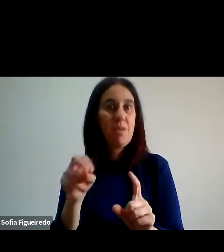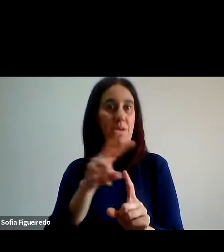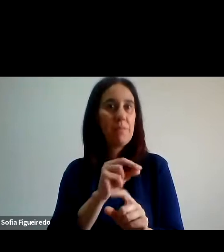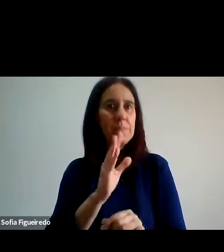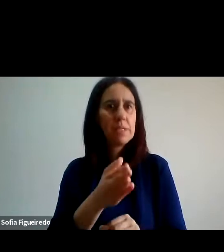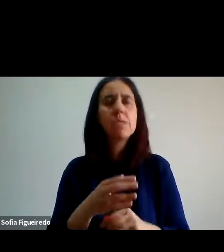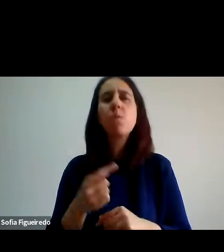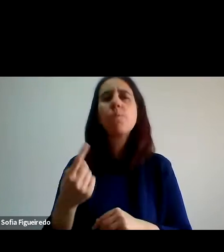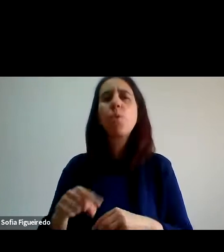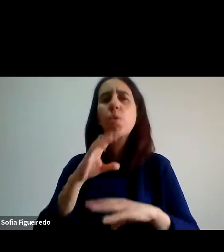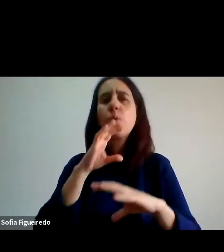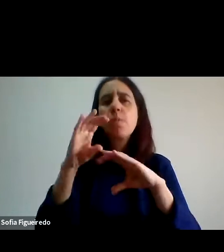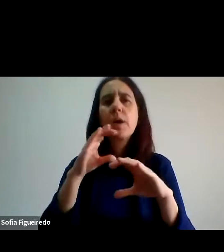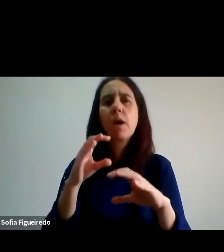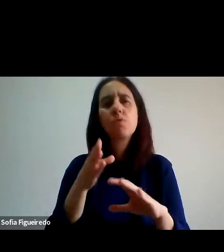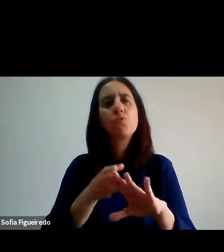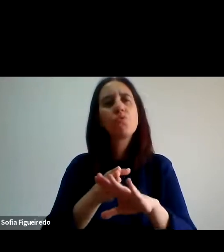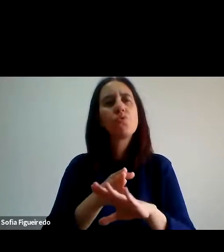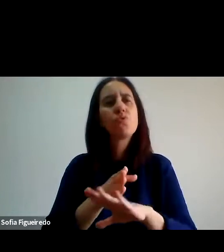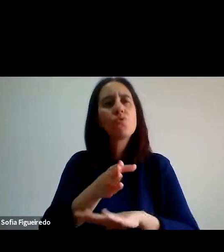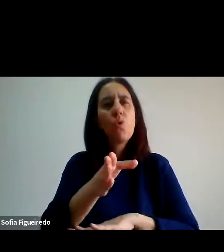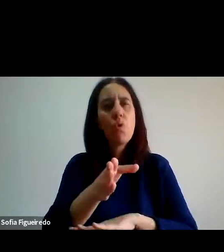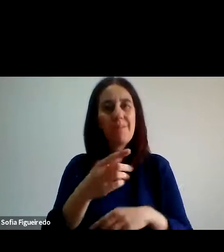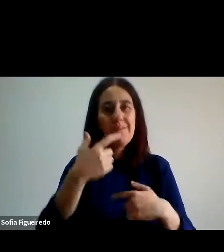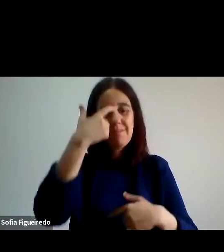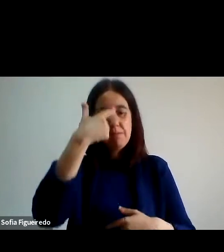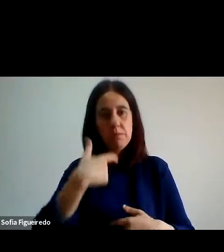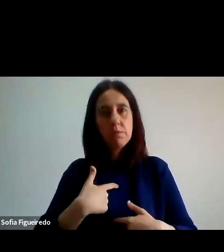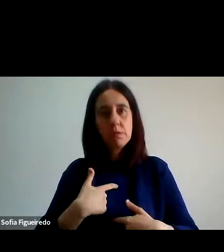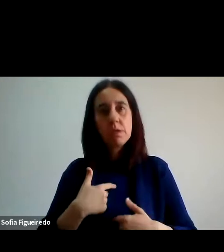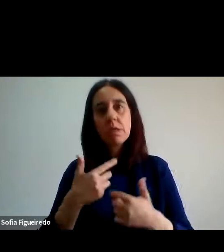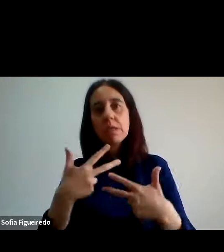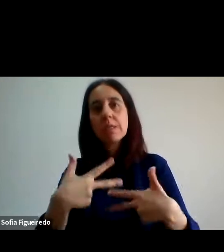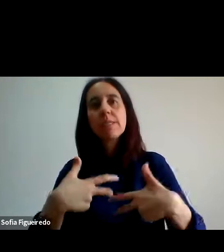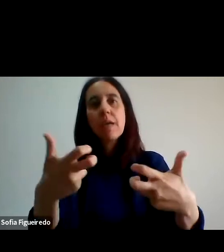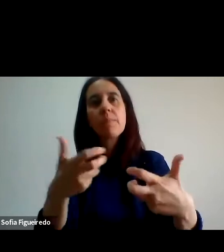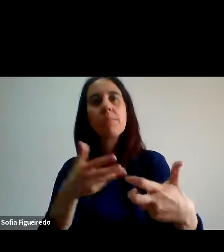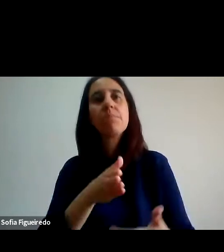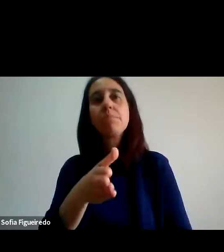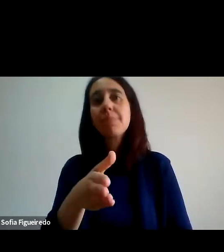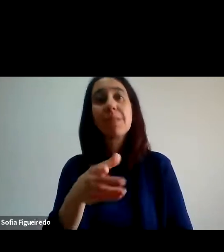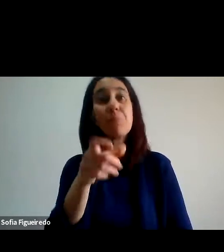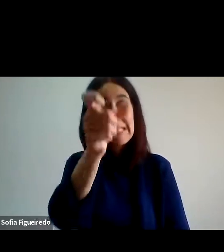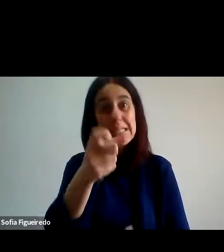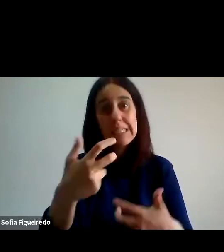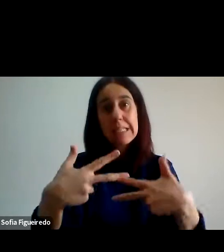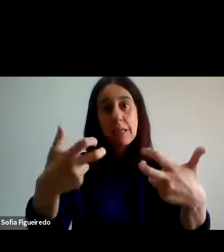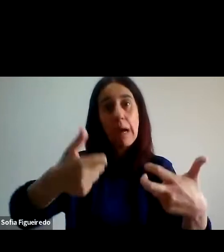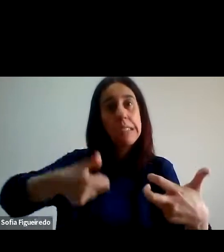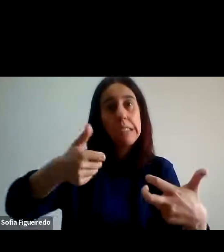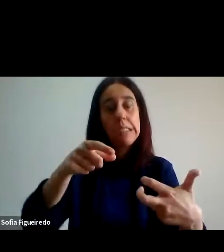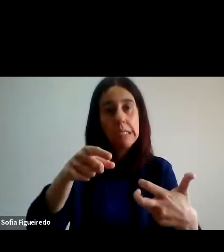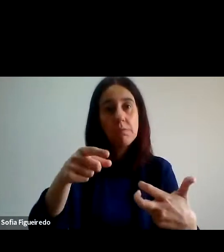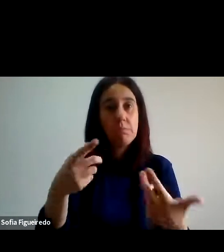de uma forma unívoca, em que emissor comunica para receptor, não, porque o receptor hoje em dia é crítico, costumo brincar,